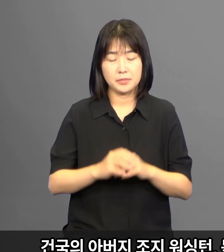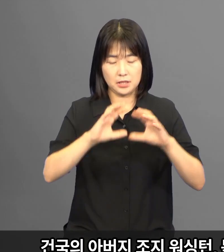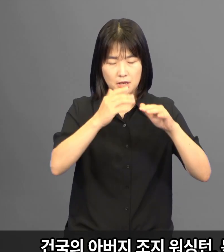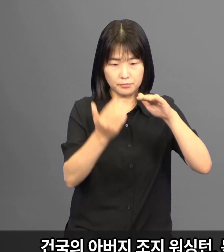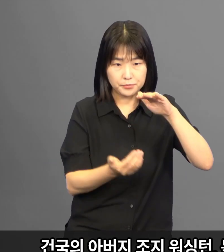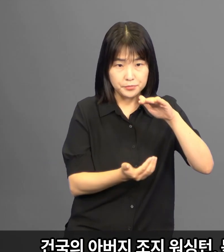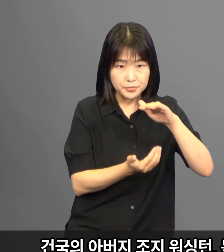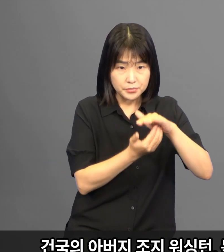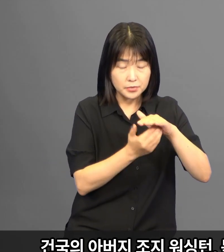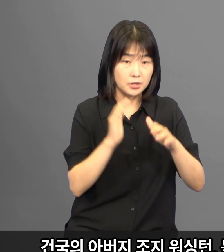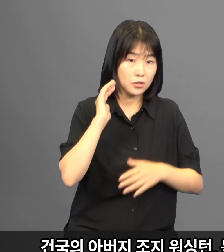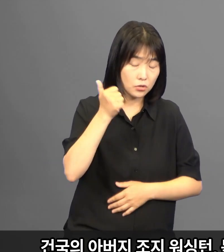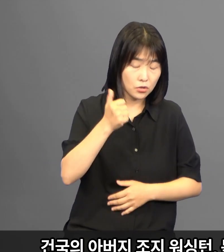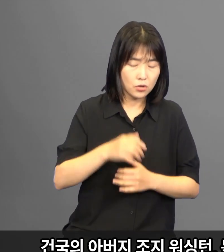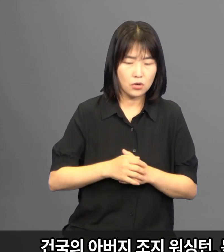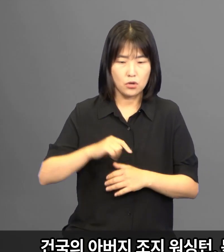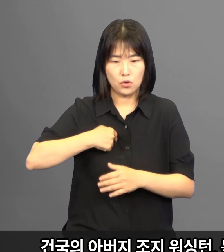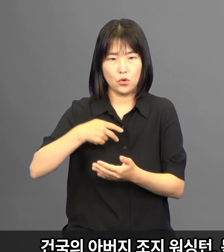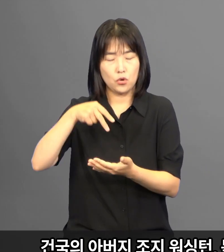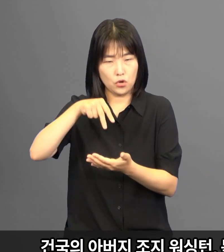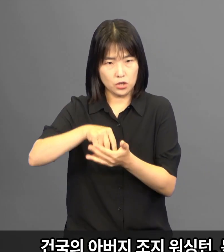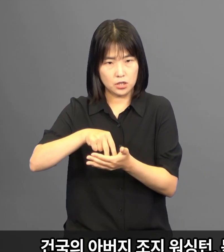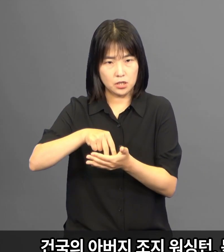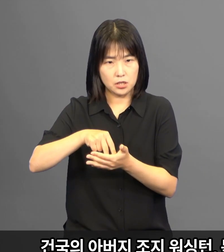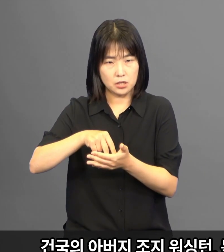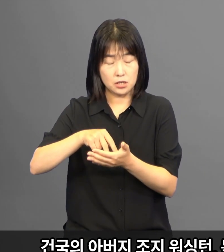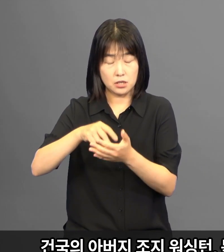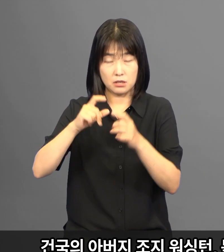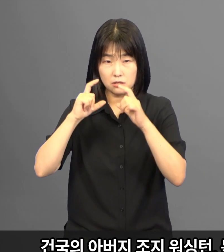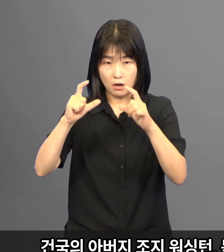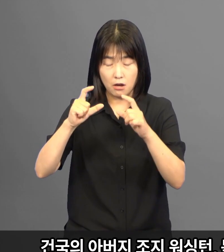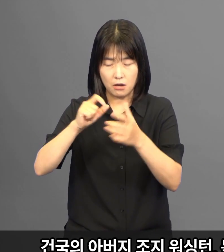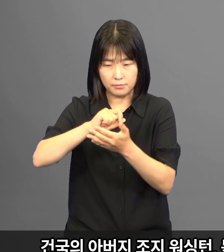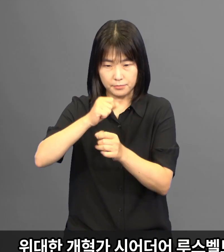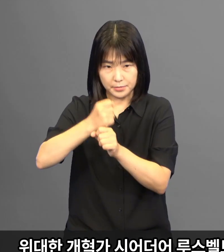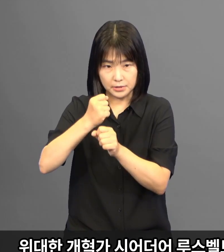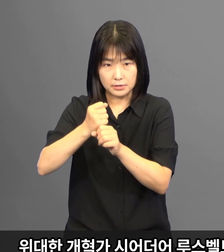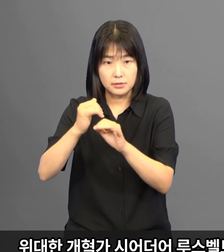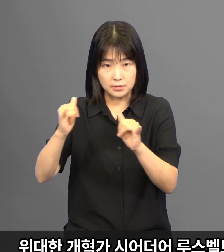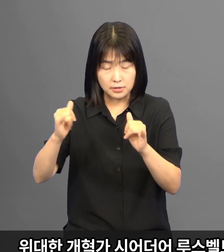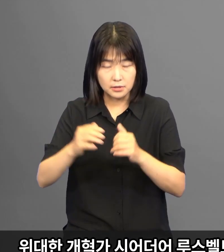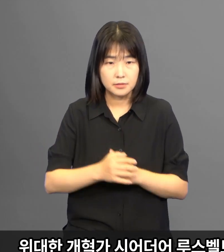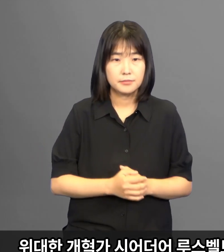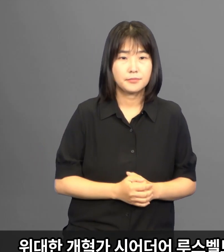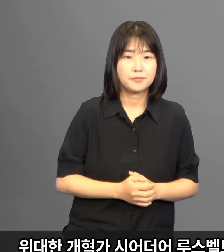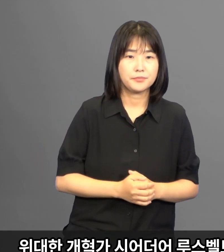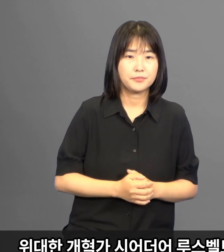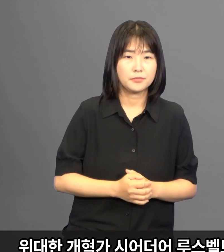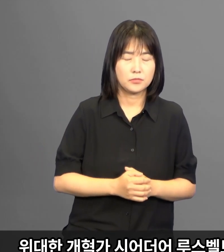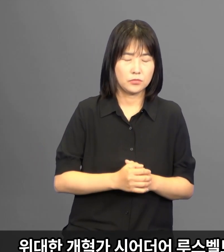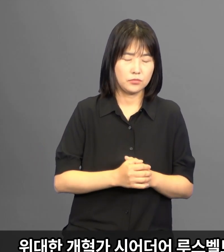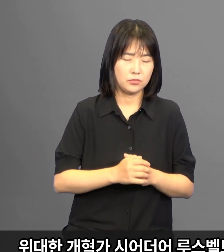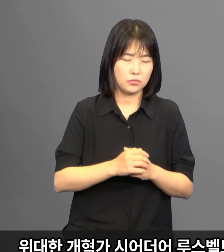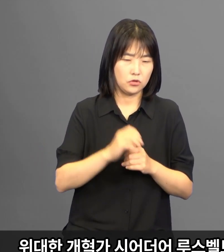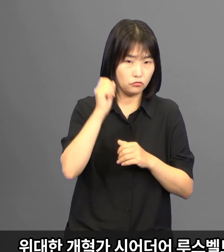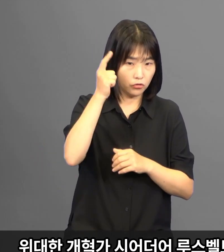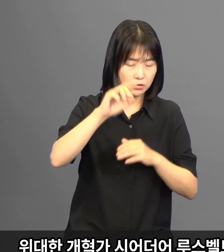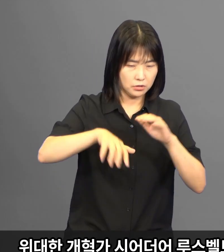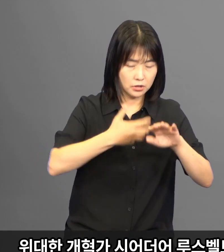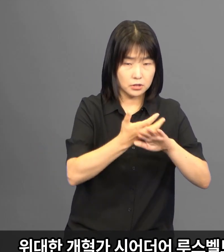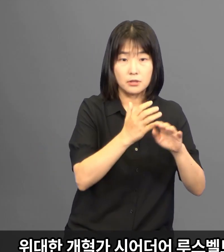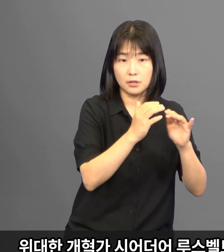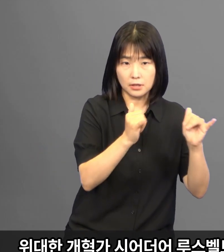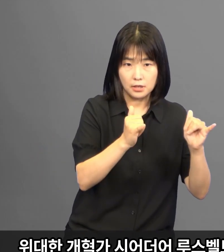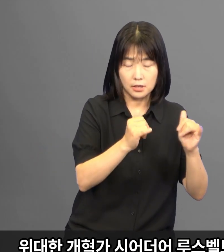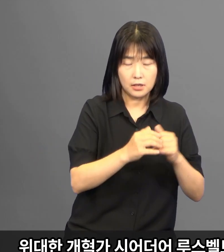조지 워싱턴, 독립선언서를 작성한 토머스 제퍼슨, 위대한 개혁가 시어도 루즈벨트,